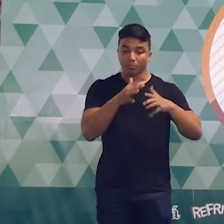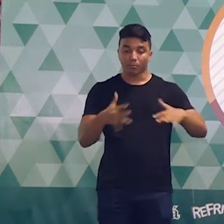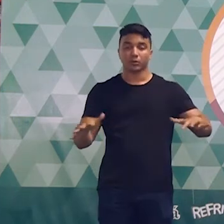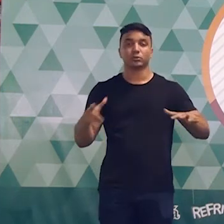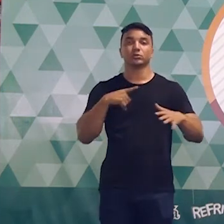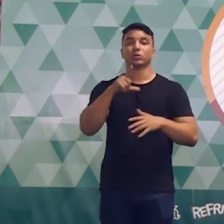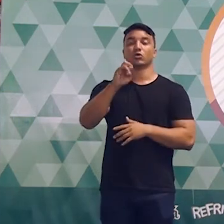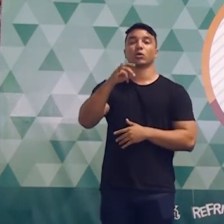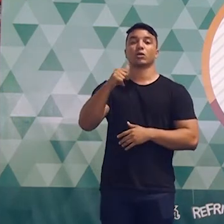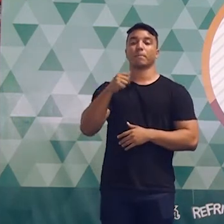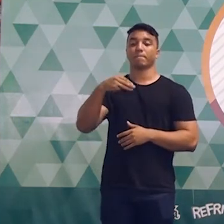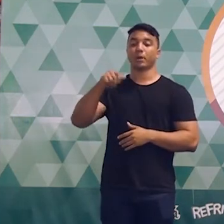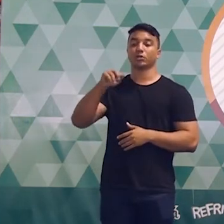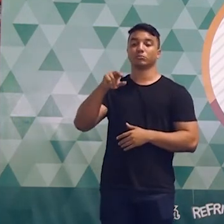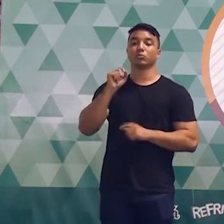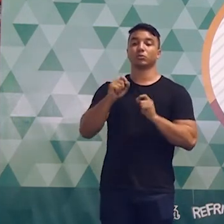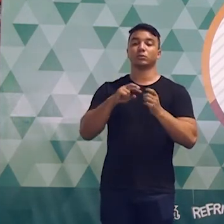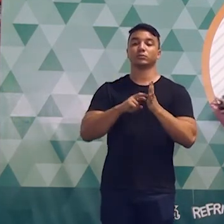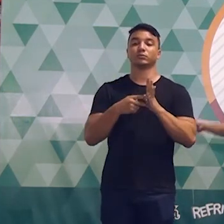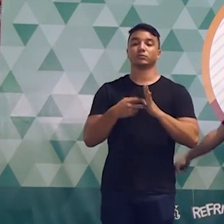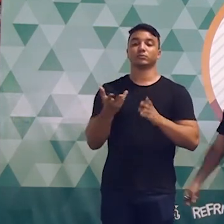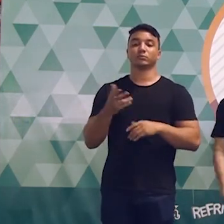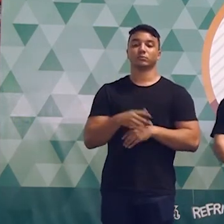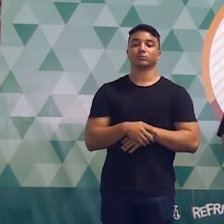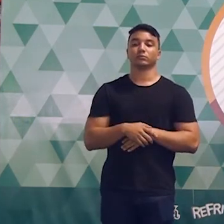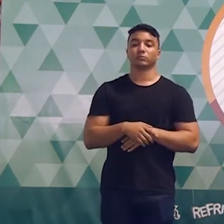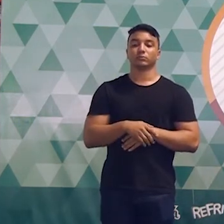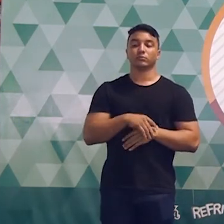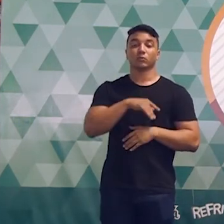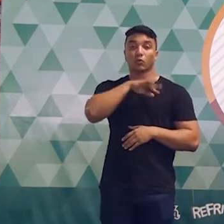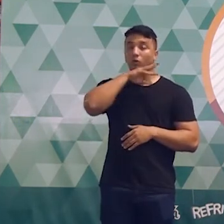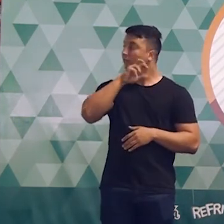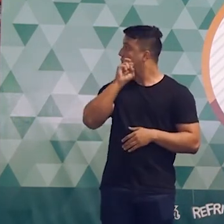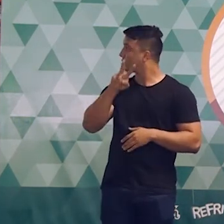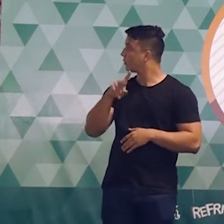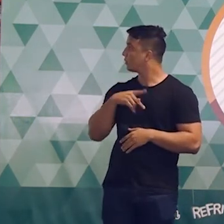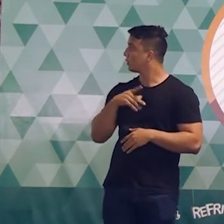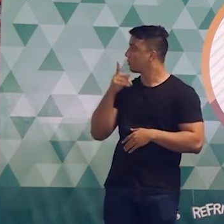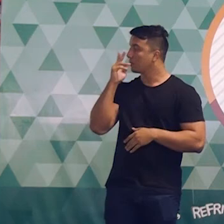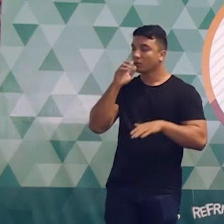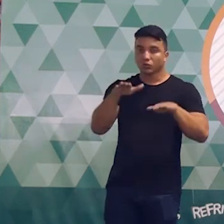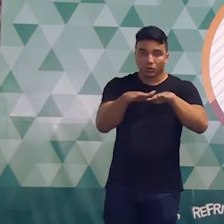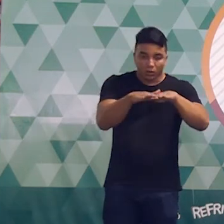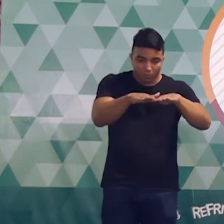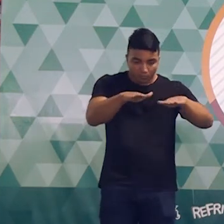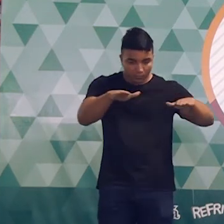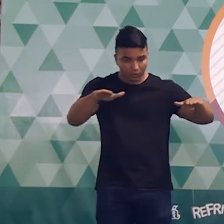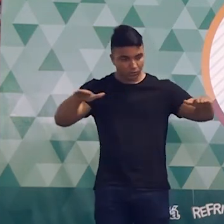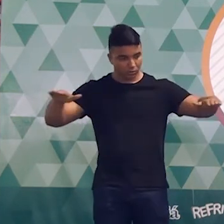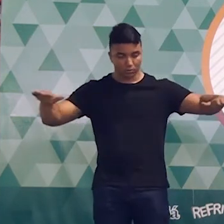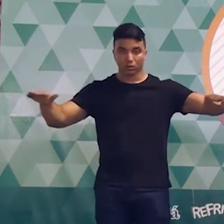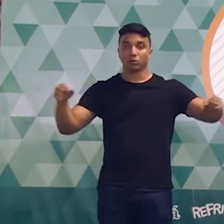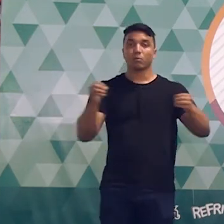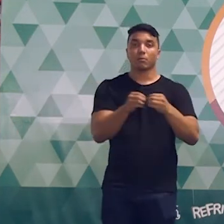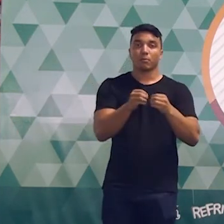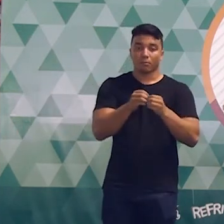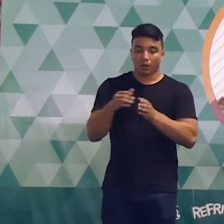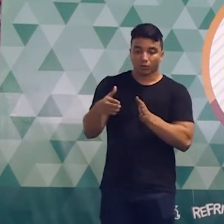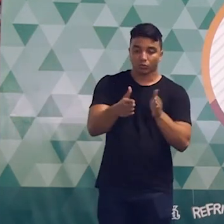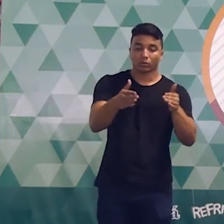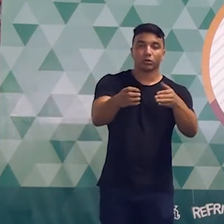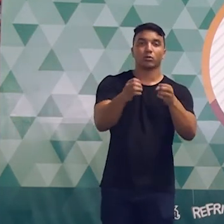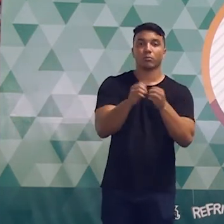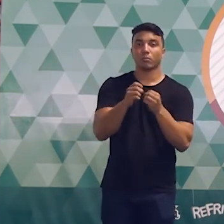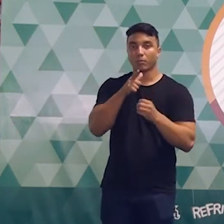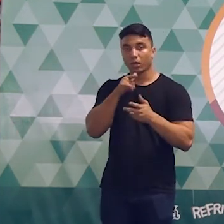é uma planície litorânea e marítima? Tá ruim de ver, mas é um lugarzinho baixo, plano, perto dos rios e perto